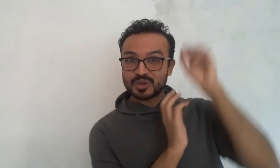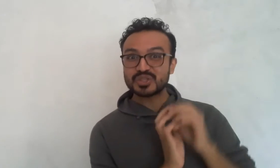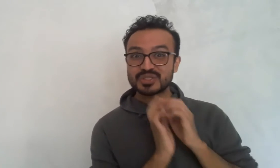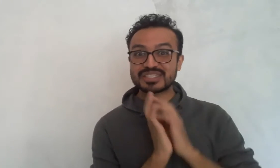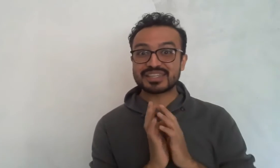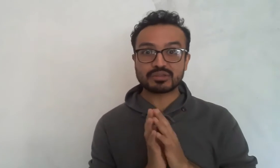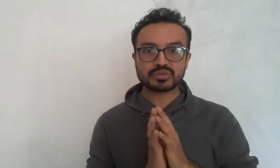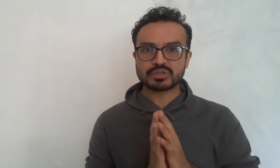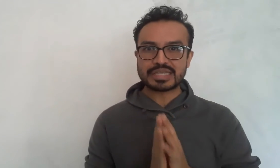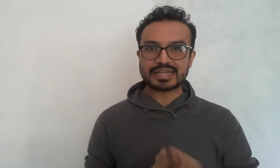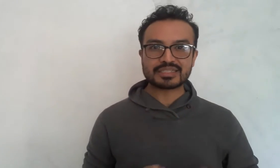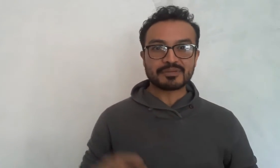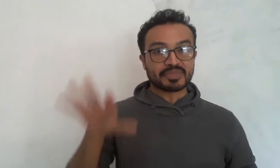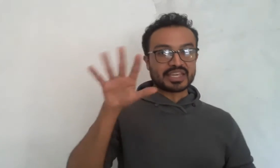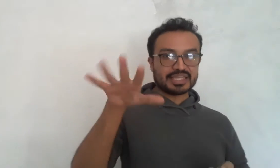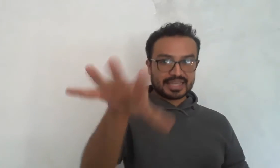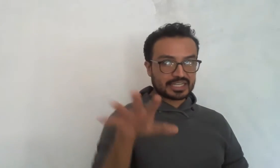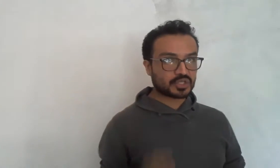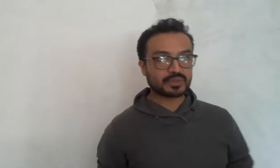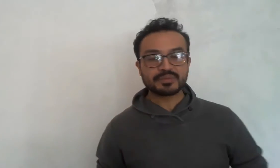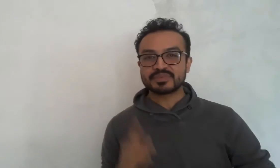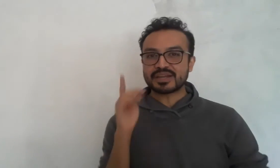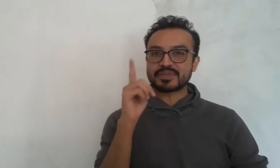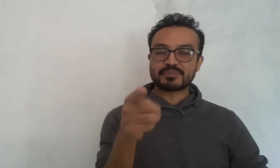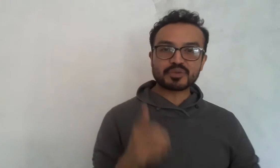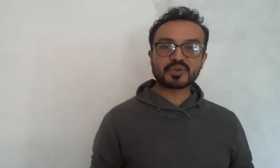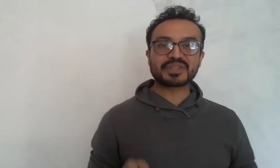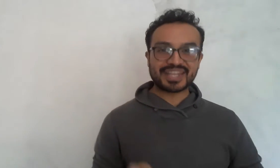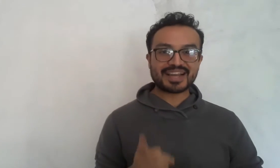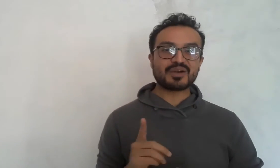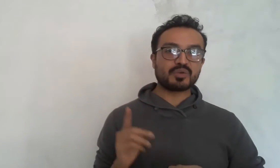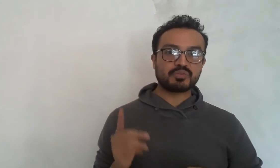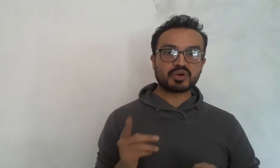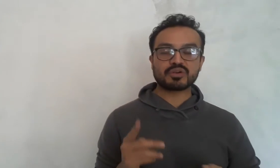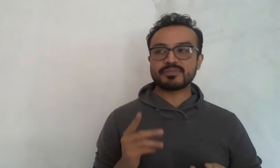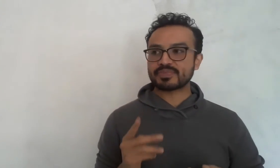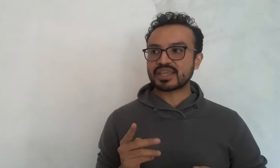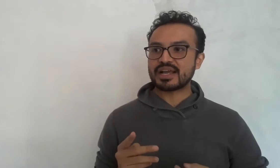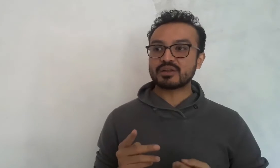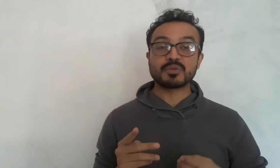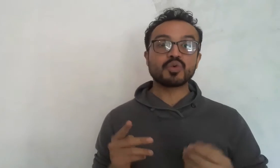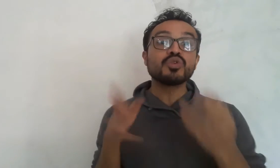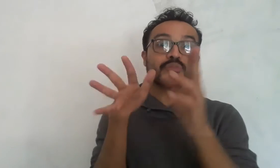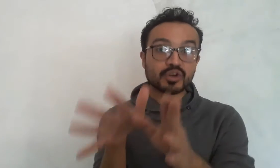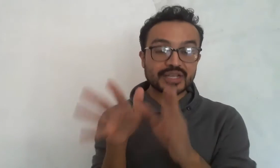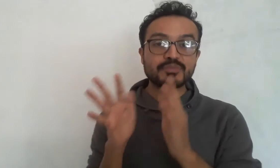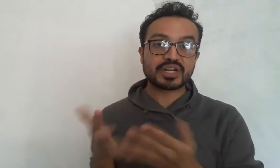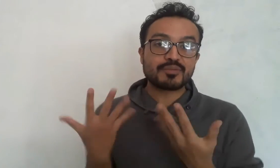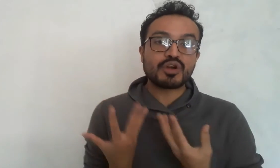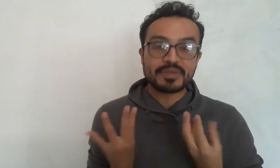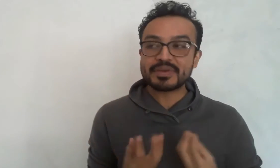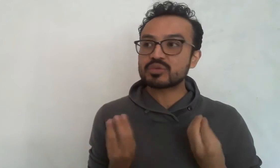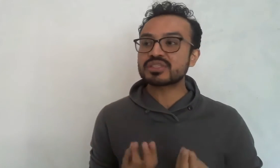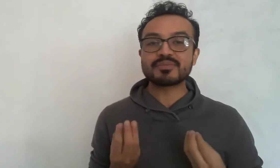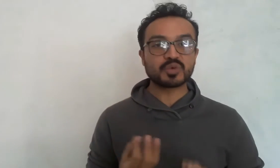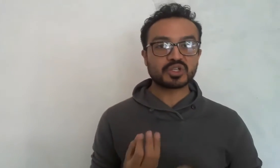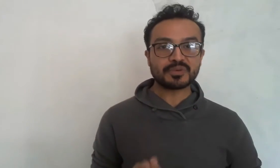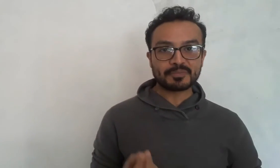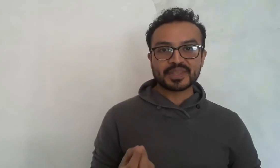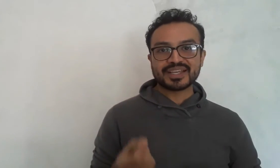otros estatus sociales. Y de hecho, también propondría un poco algo, un humor que, por ejemplo, a mí me gusta mucho. Es